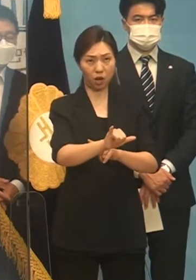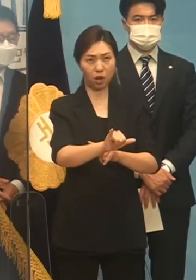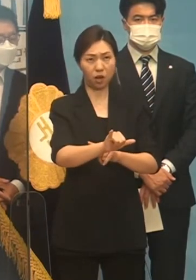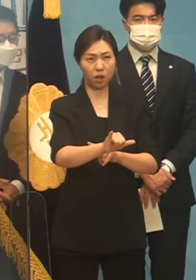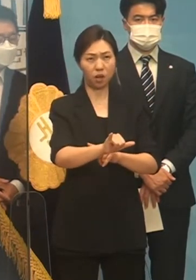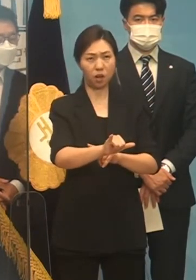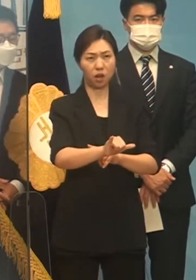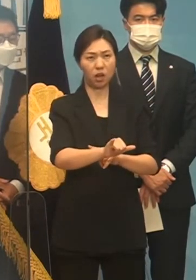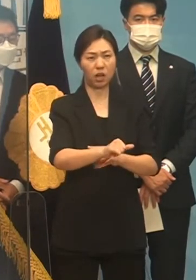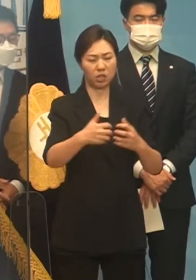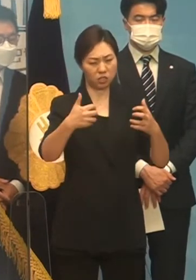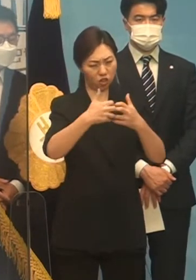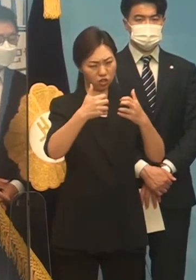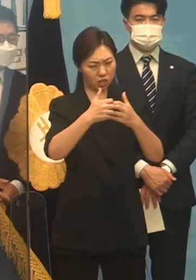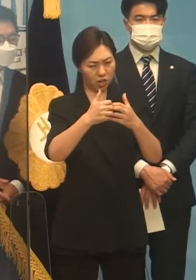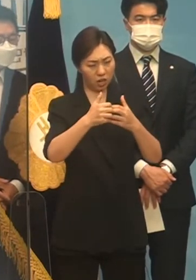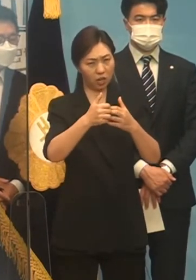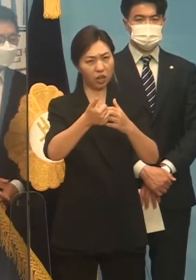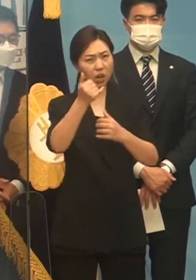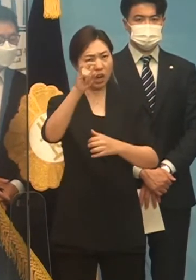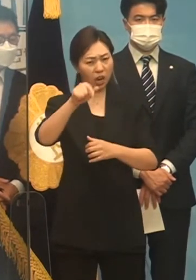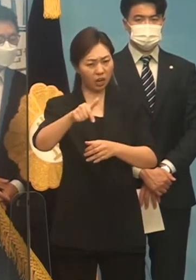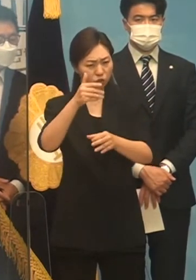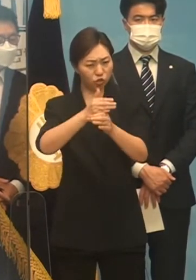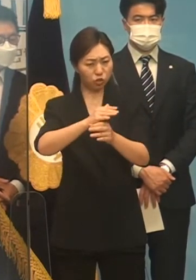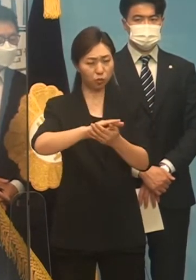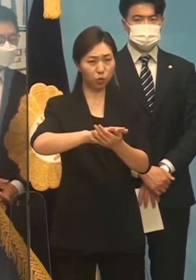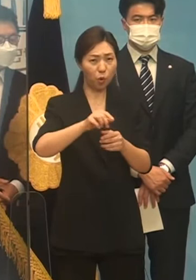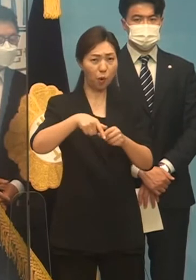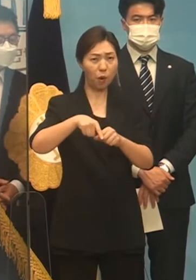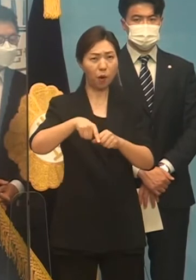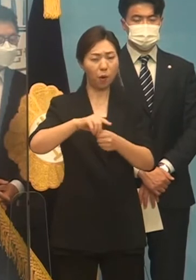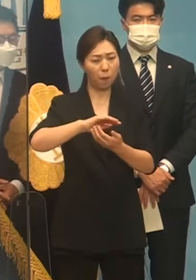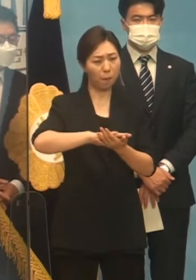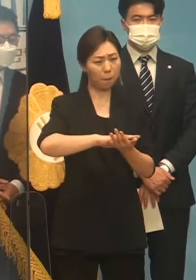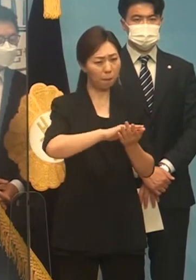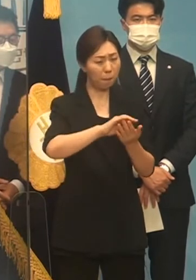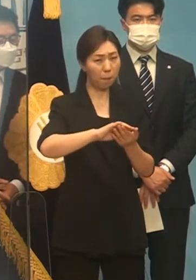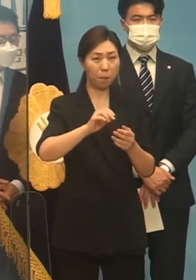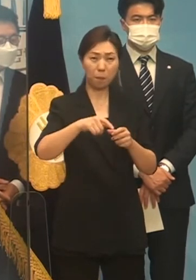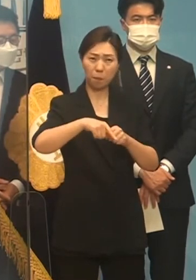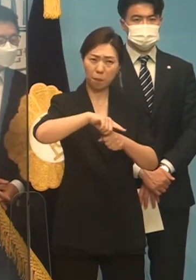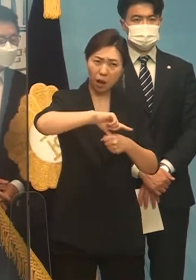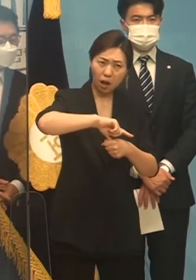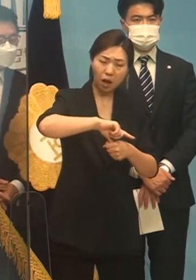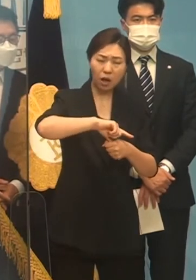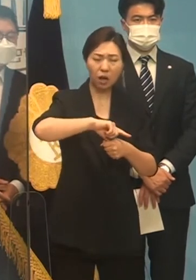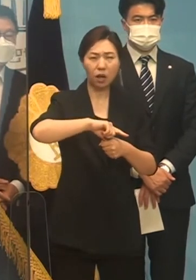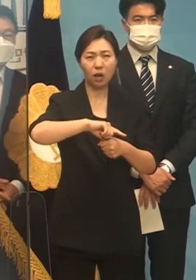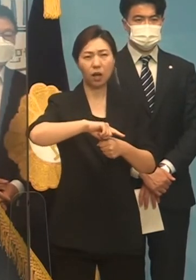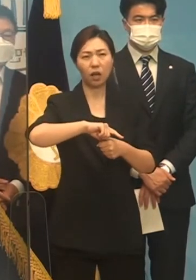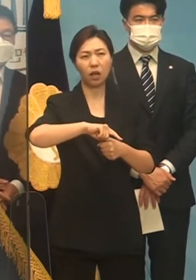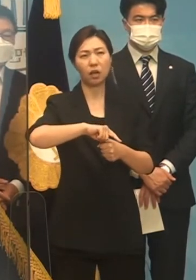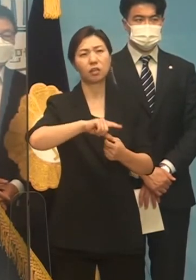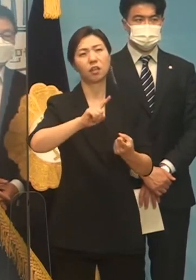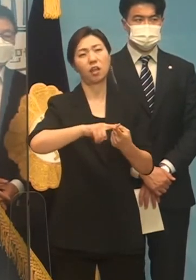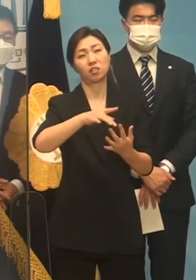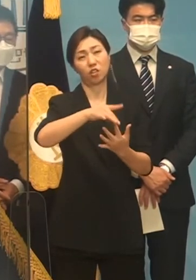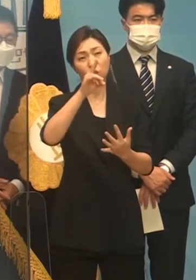불안으로 되돌아갈 것인지 선택할 시간도 바로 다름 아닌 지금이기